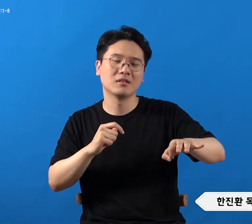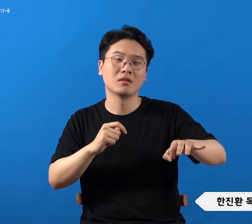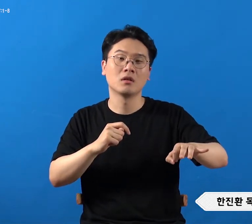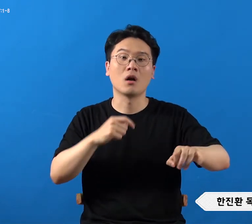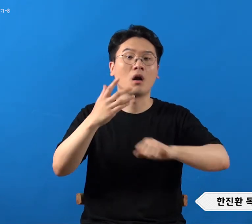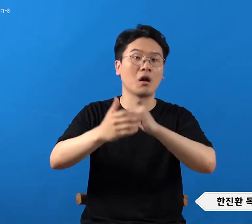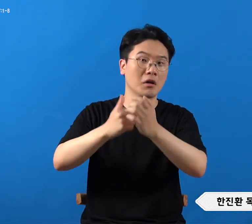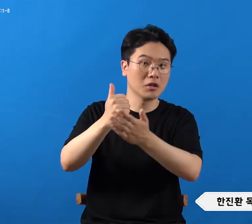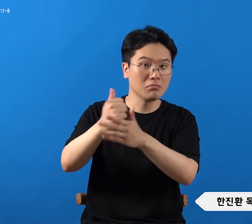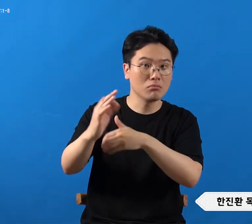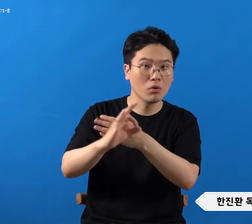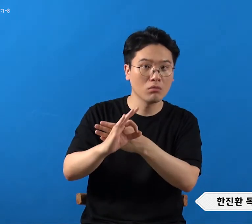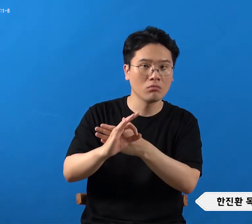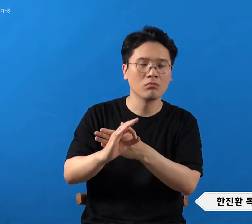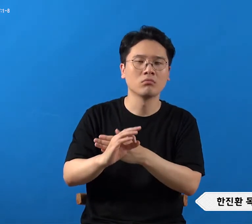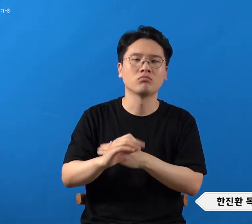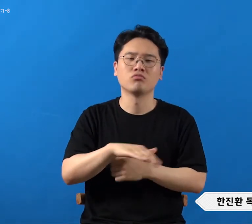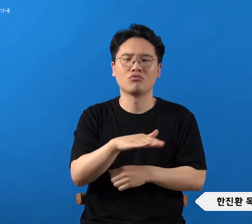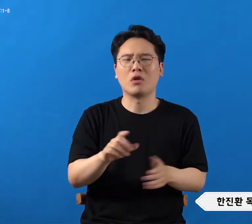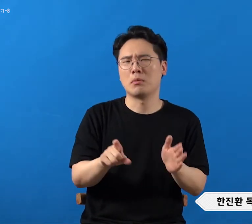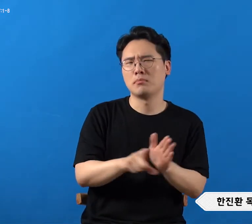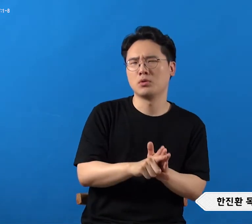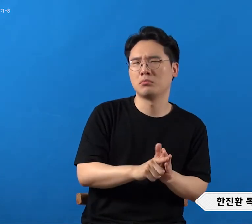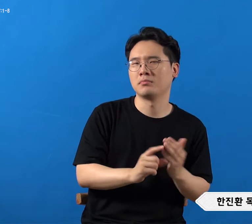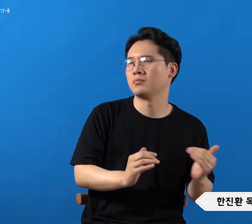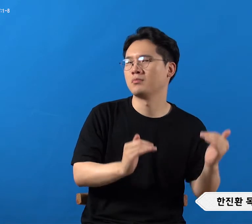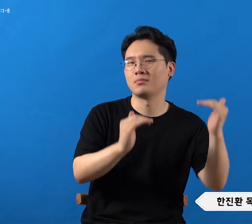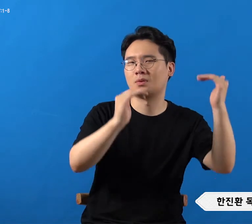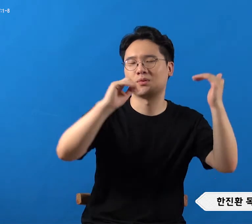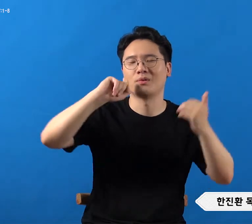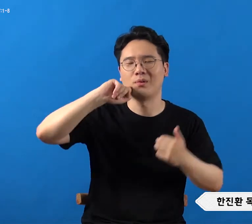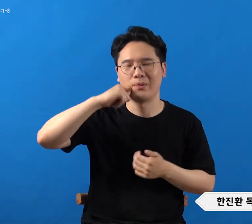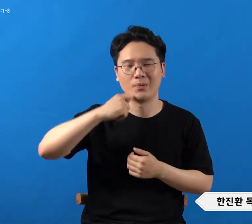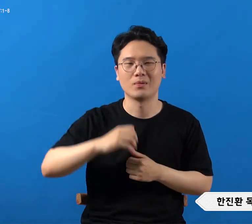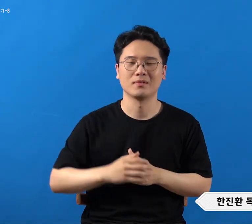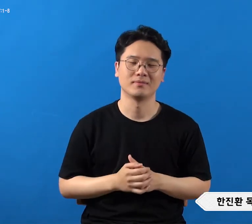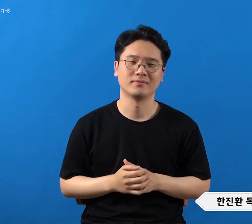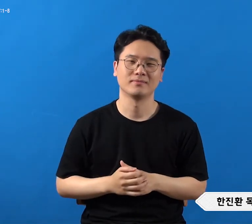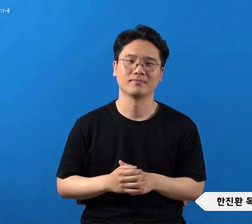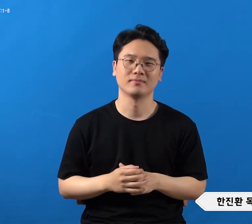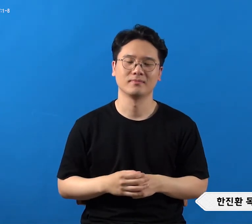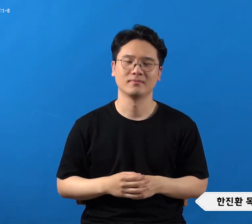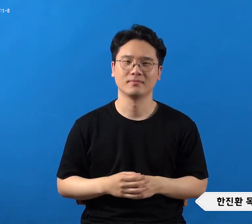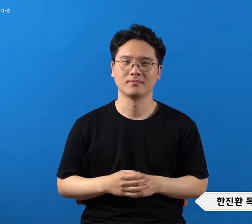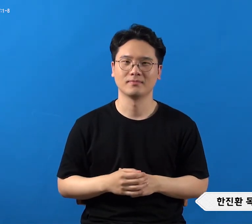쥐꼬리만한 하나님이면 신앙도 쥐꼬리만한 신앙이 될 수밖에 없습니다.